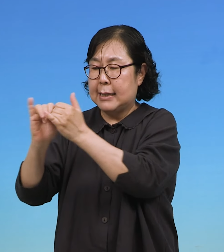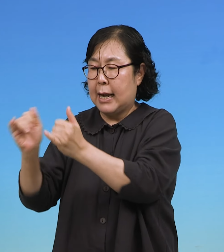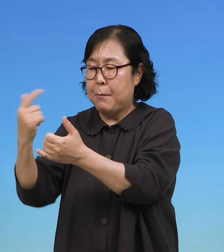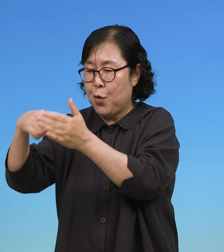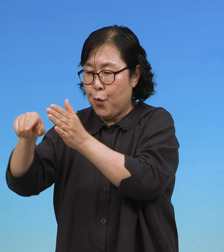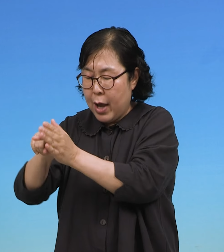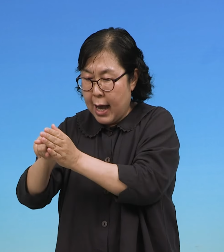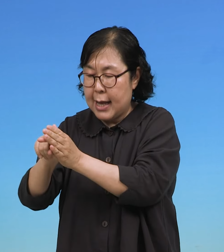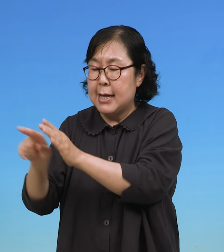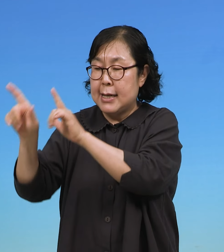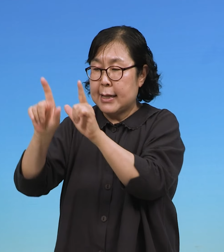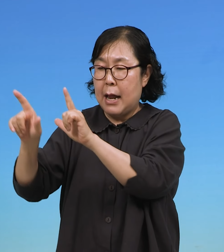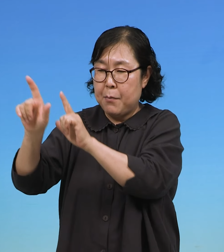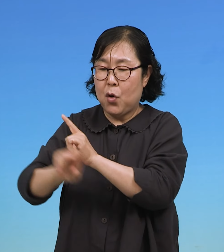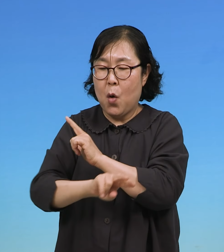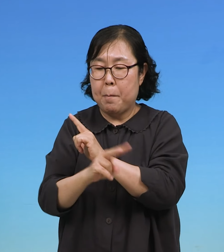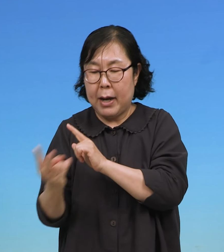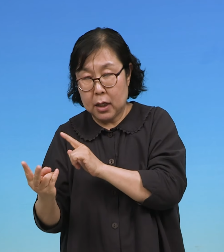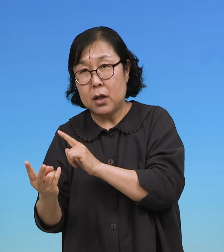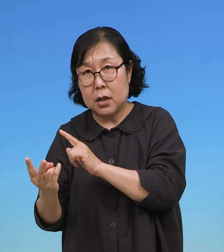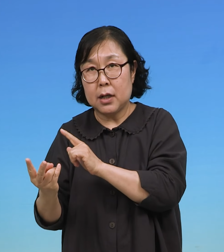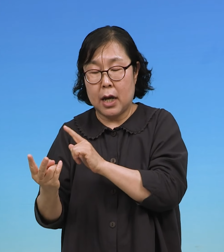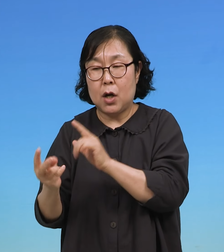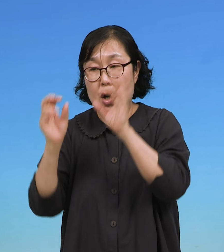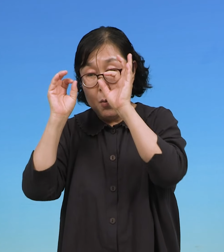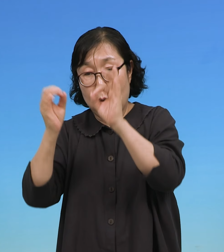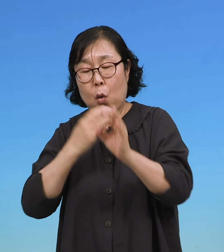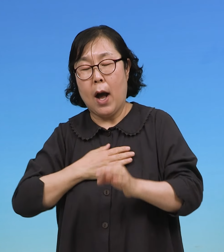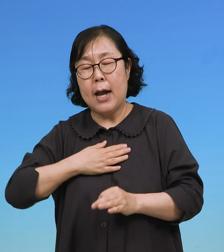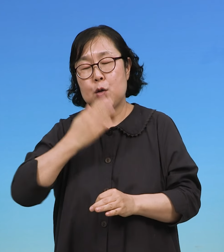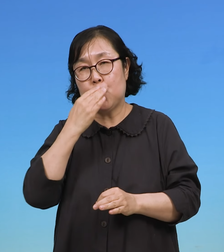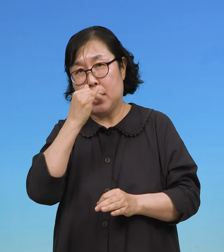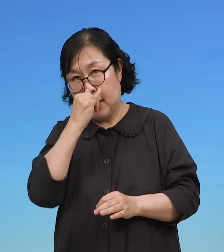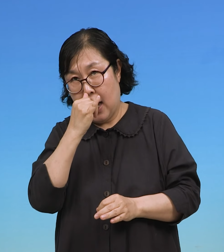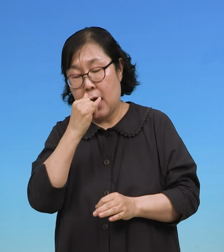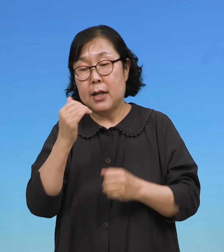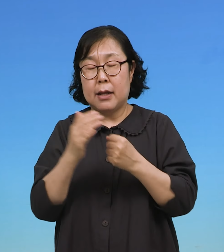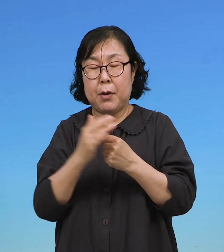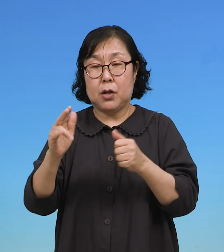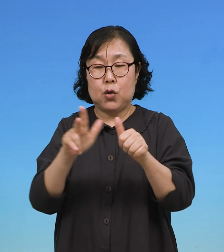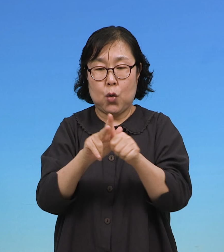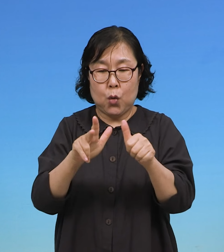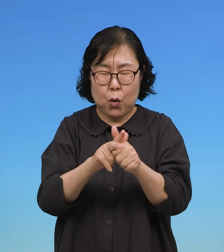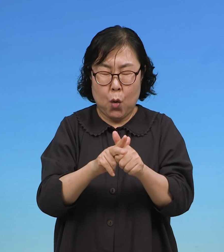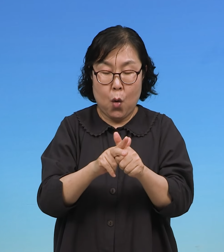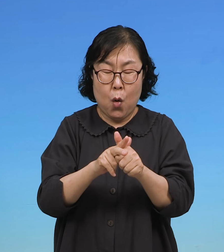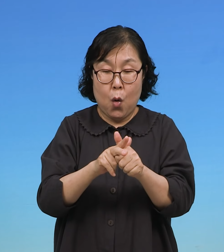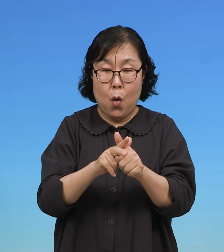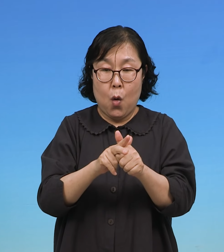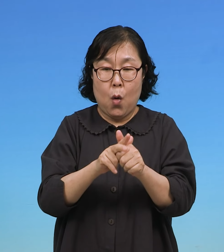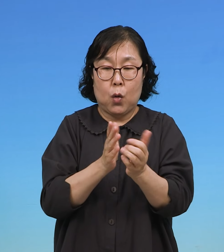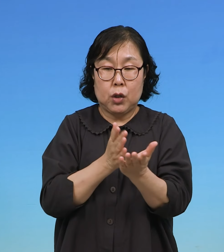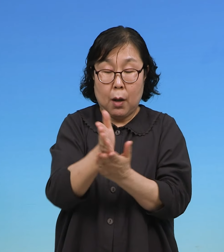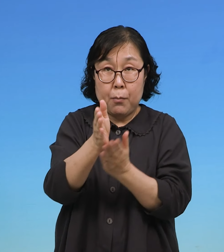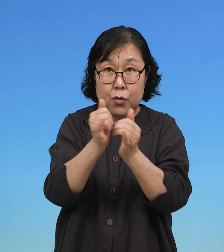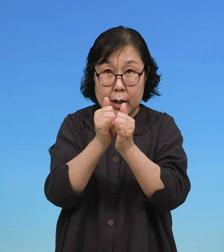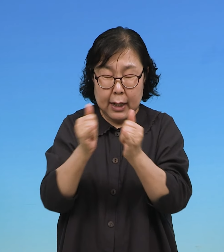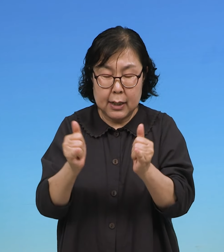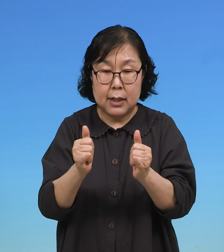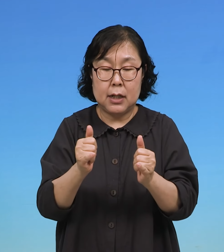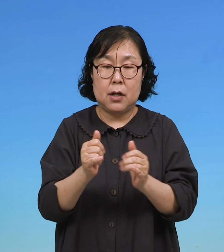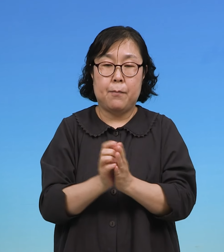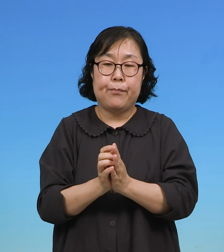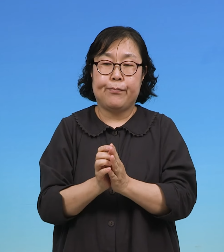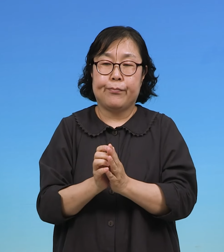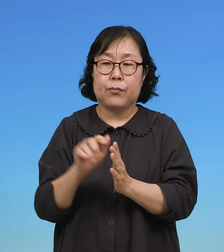얼마나 변화되었는가를 보고 알 수 있다는 말이 있습니다. 그래서 어떤 종교학자는 고등 종교와 하등